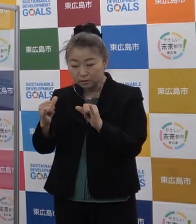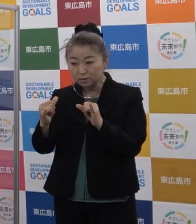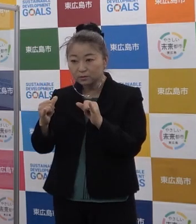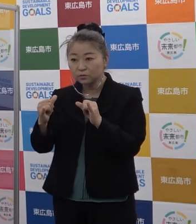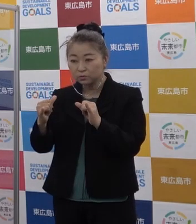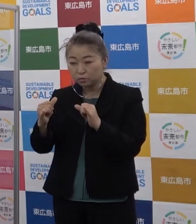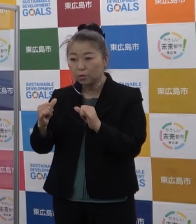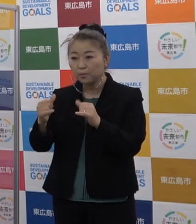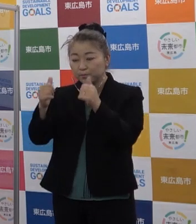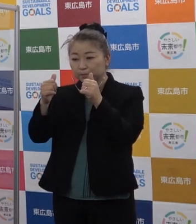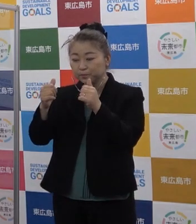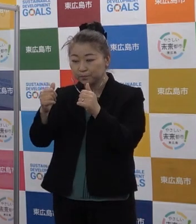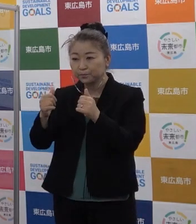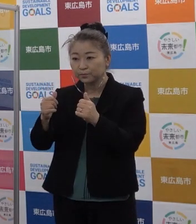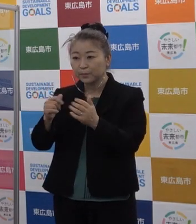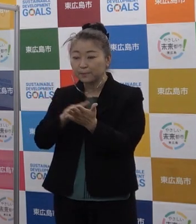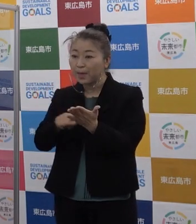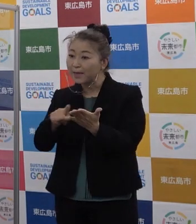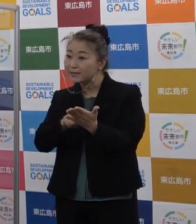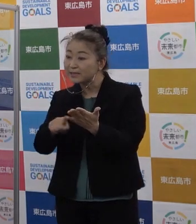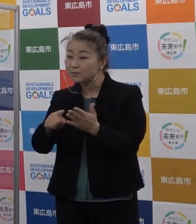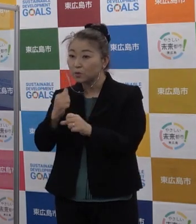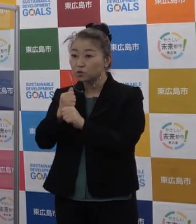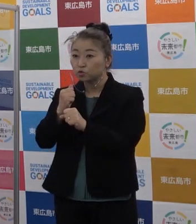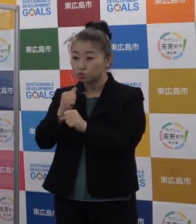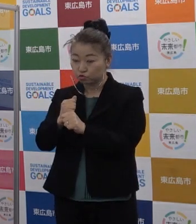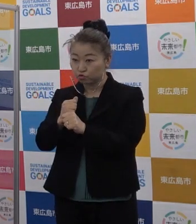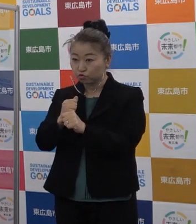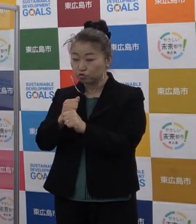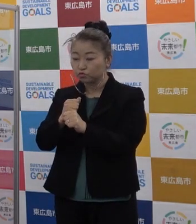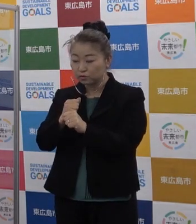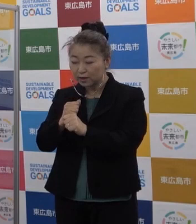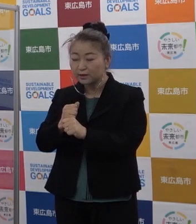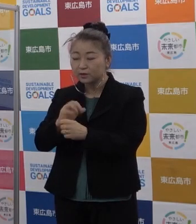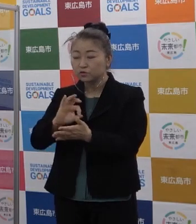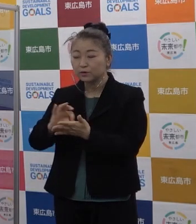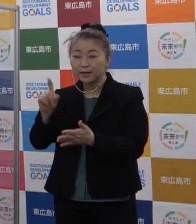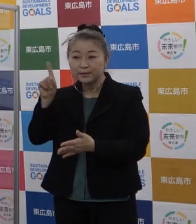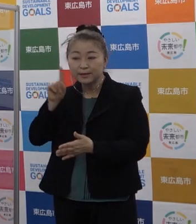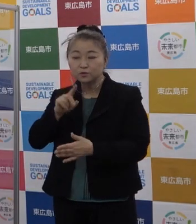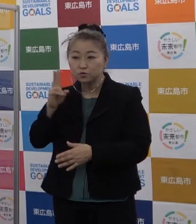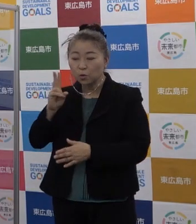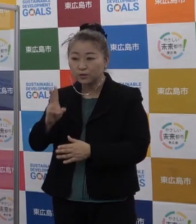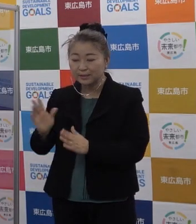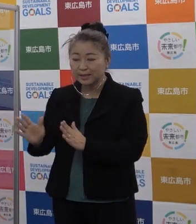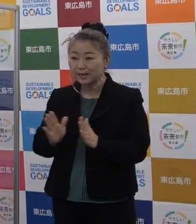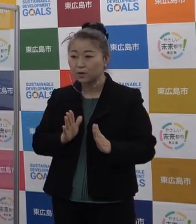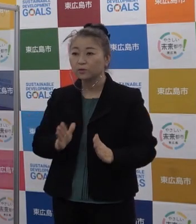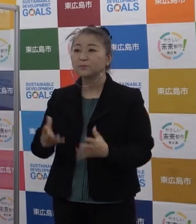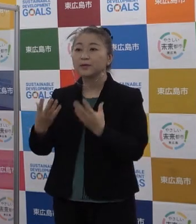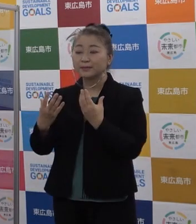を設置して、使いやすい、そのような今回整理をしたところです。